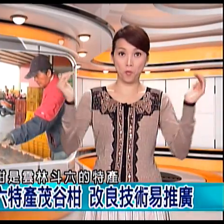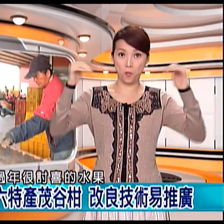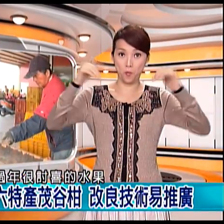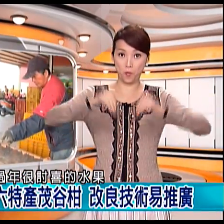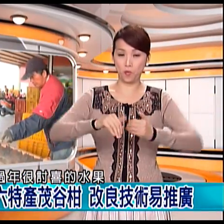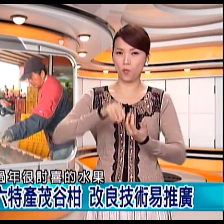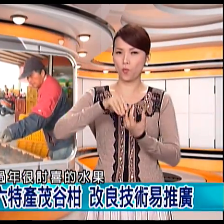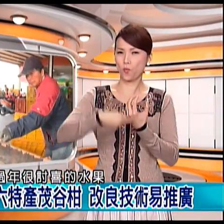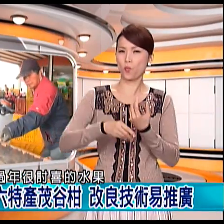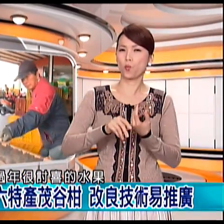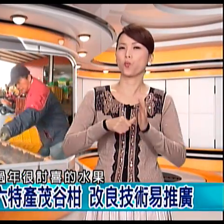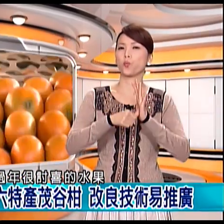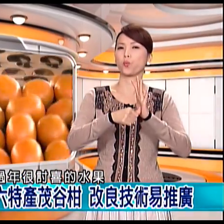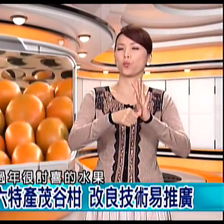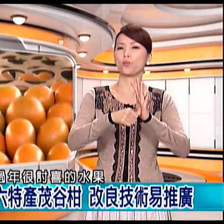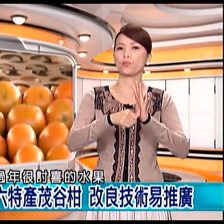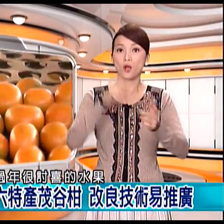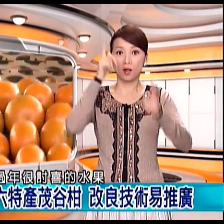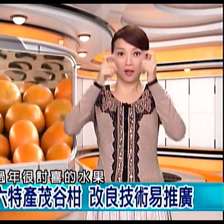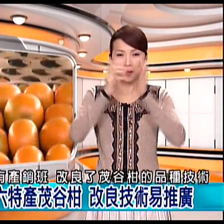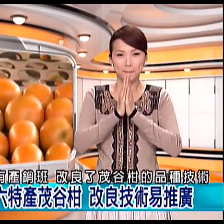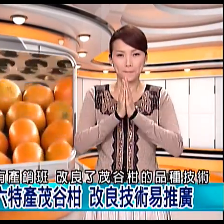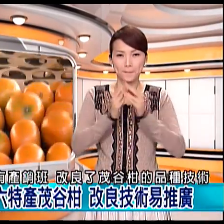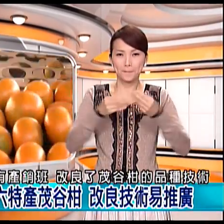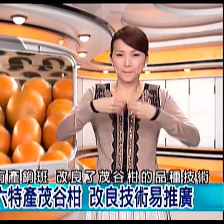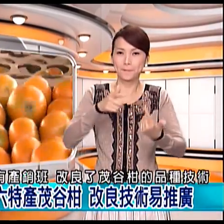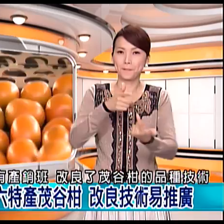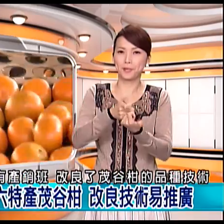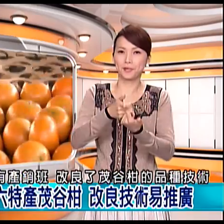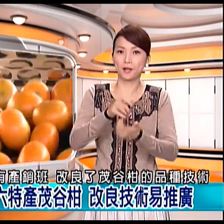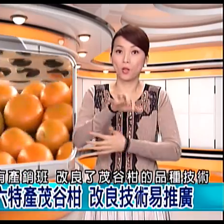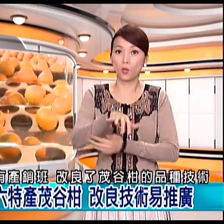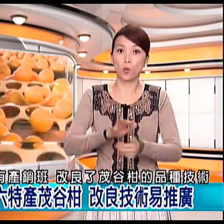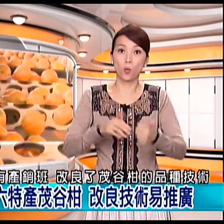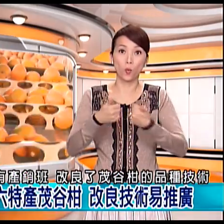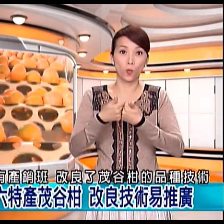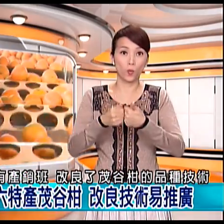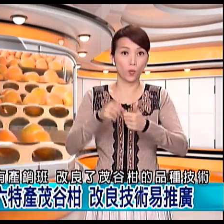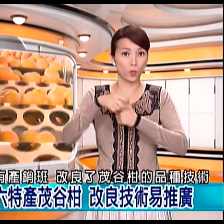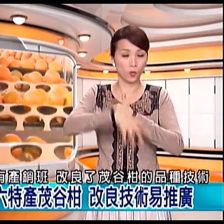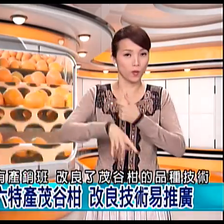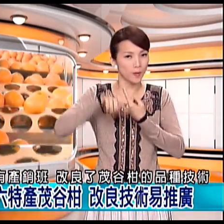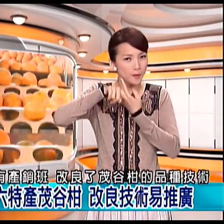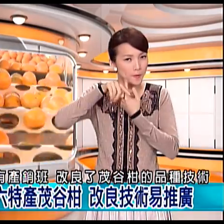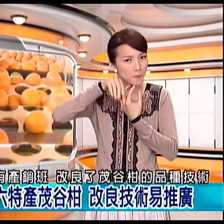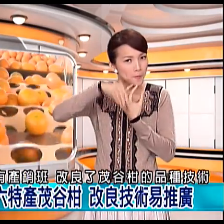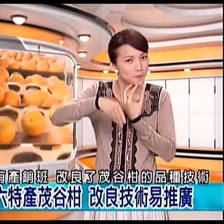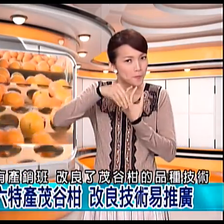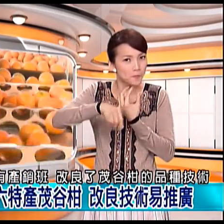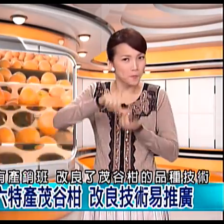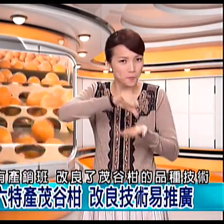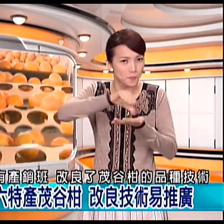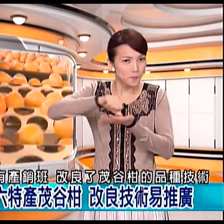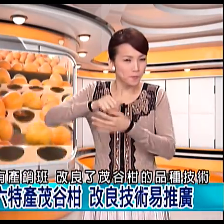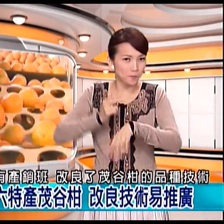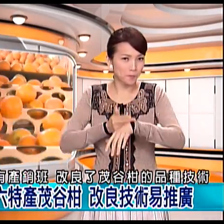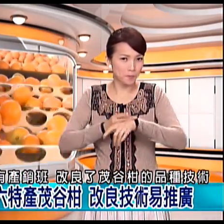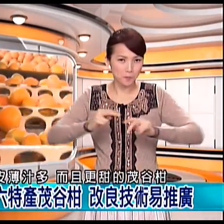是过年很讨喜的水果。现在由产销班改良了茂谷柑的品种技术，种